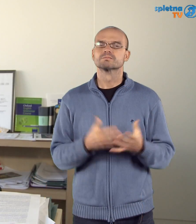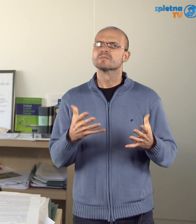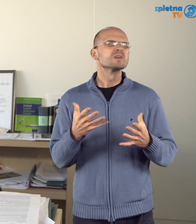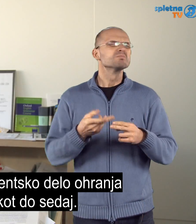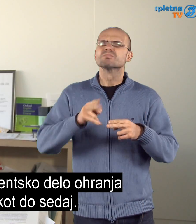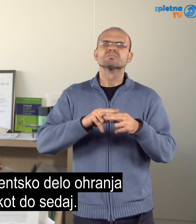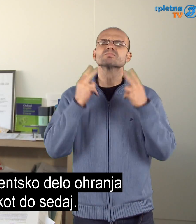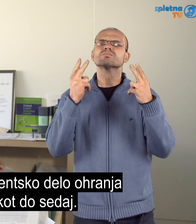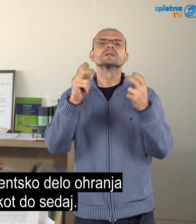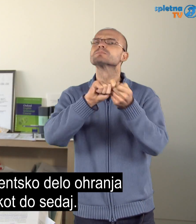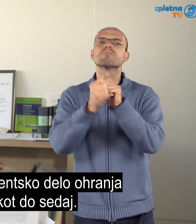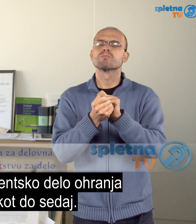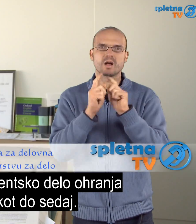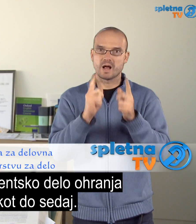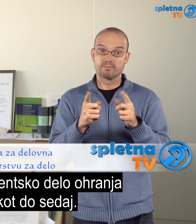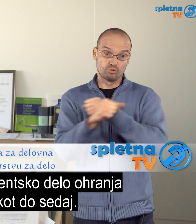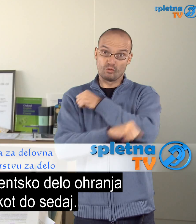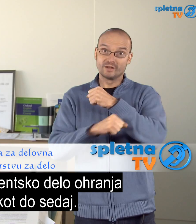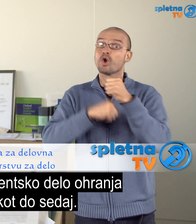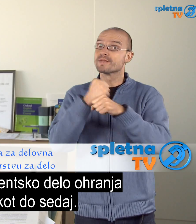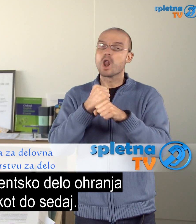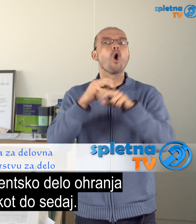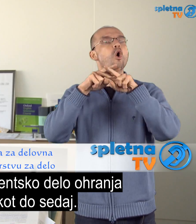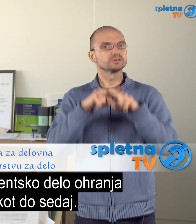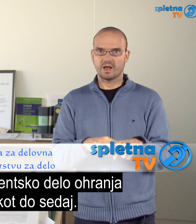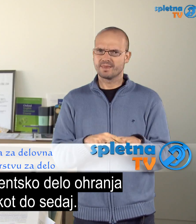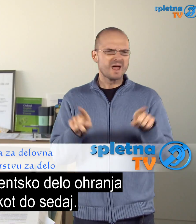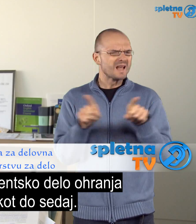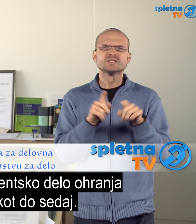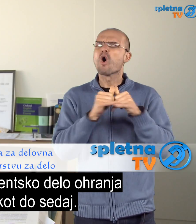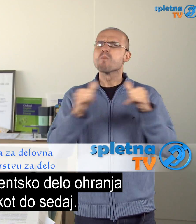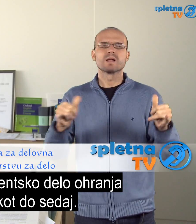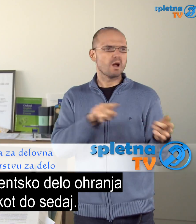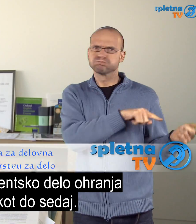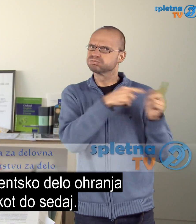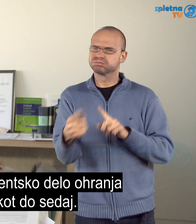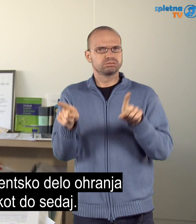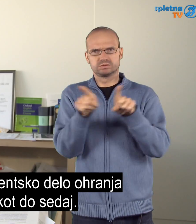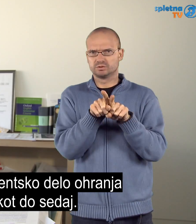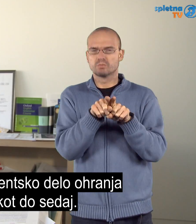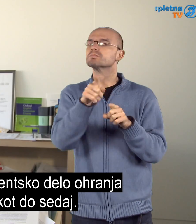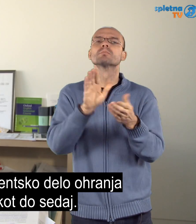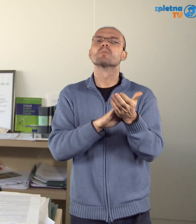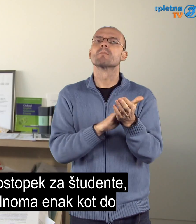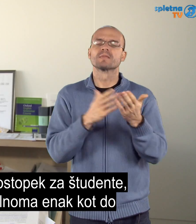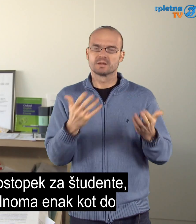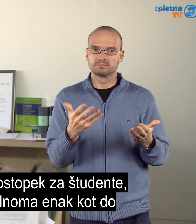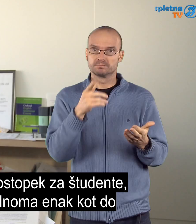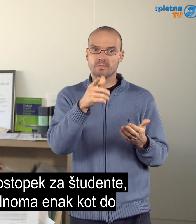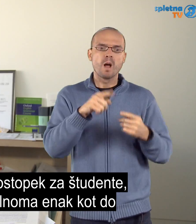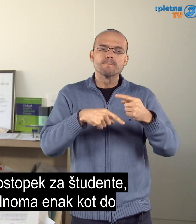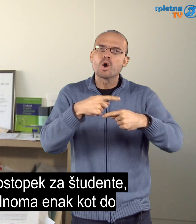Ključna sprememba je, da se študentsko delo ohranja v enaki obliki kot do sedaj. Pomeni, da bo